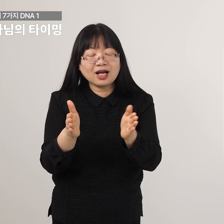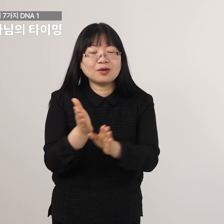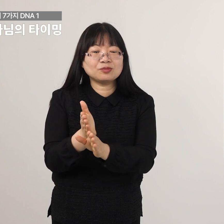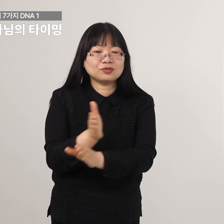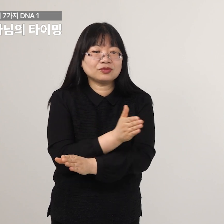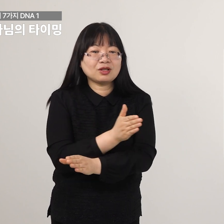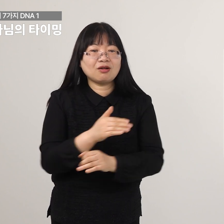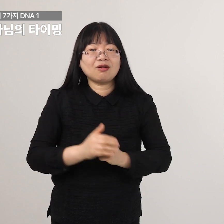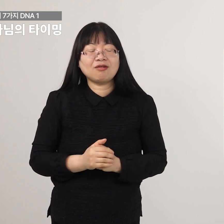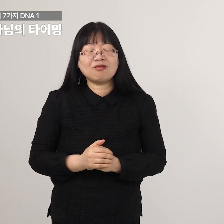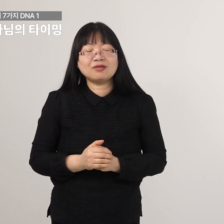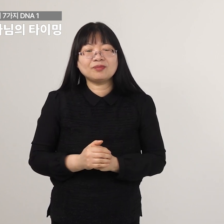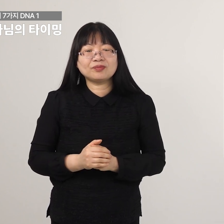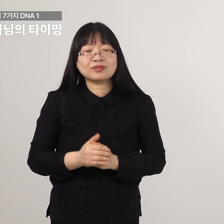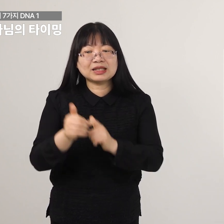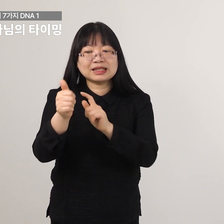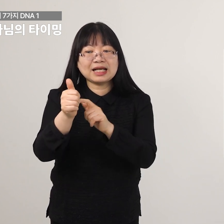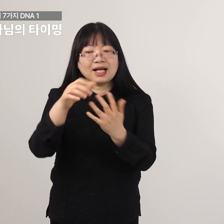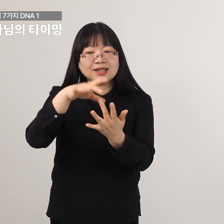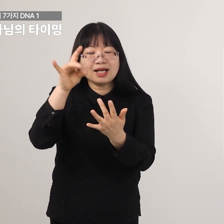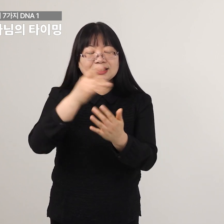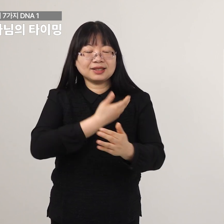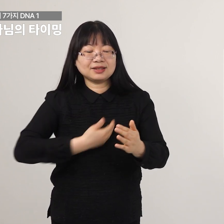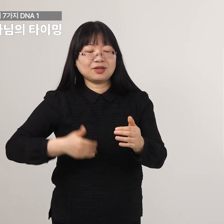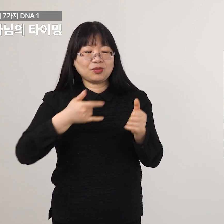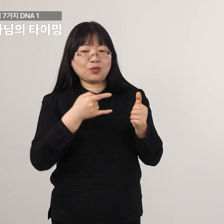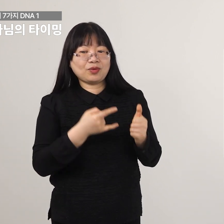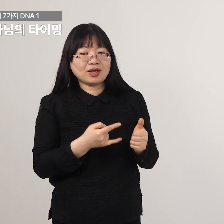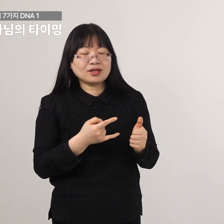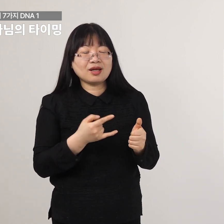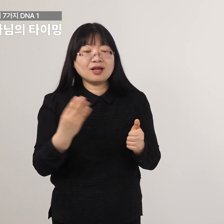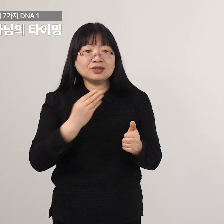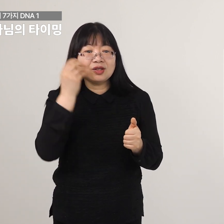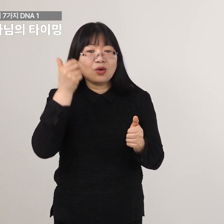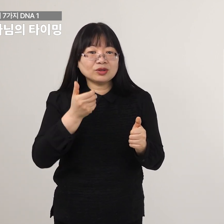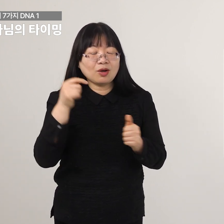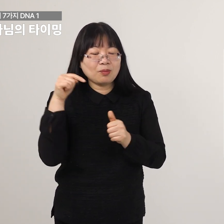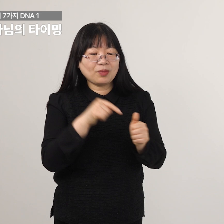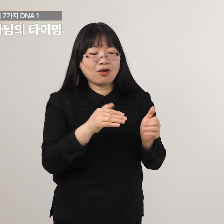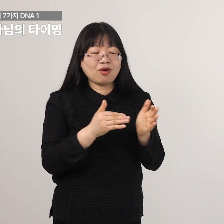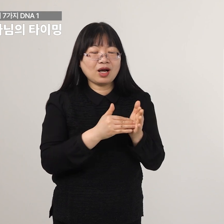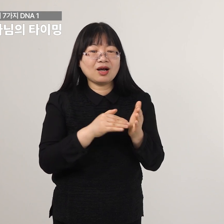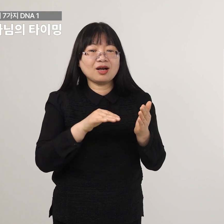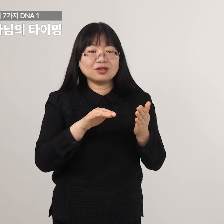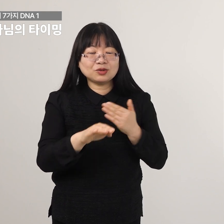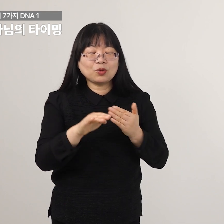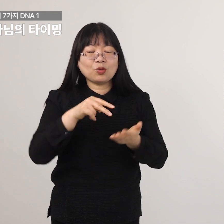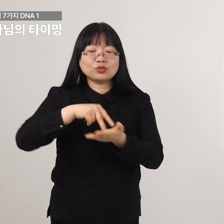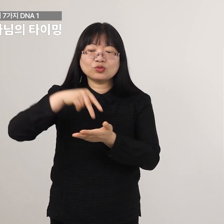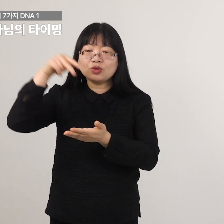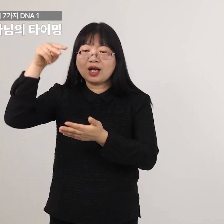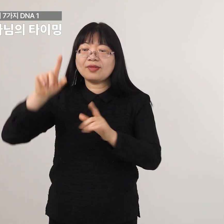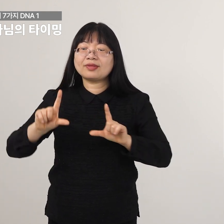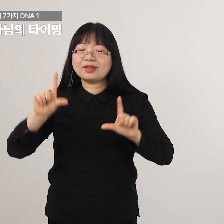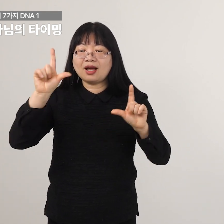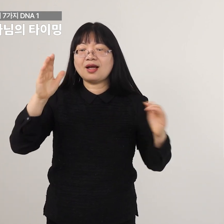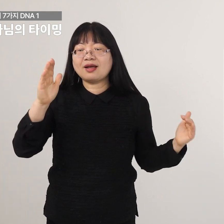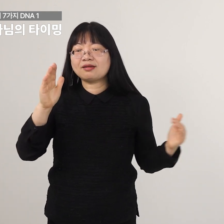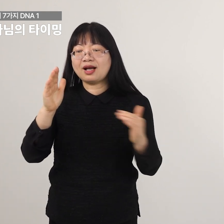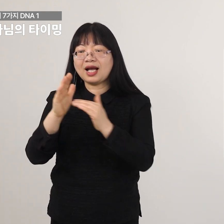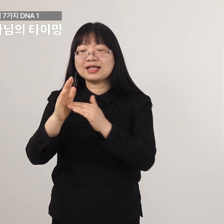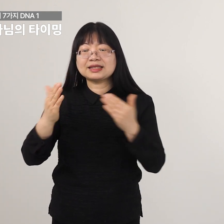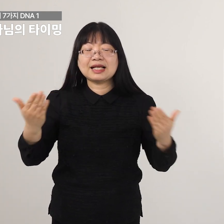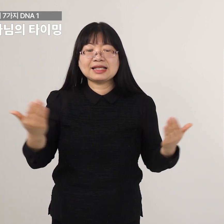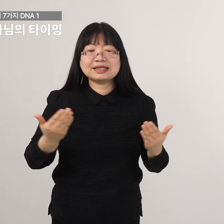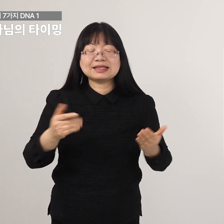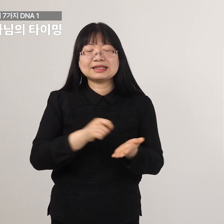시작하신부터 그가 택하신 사도들에게 성령으로 명하시고 승천하신 날까지의